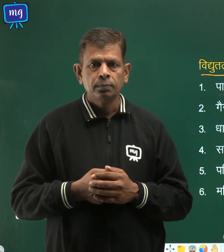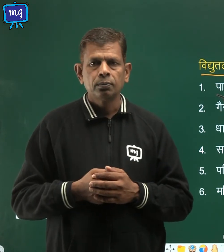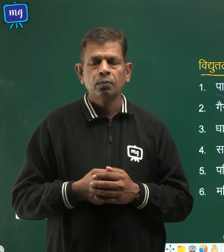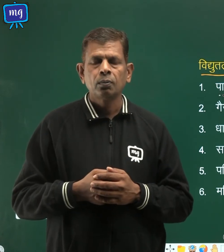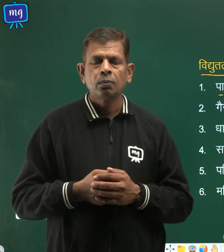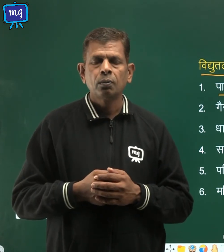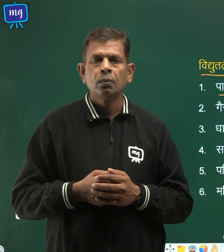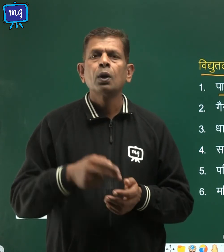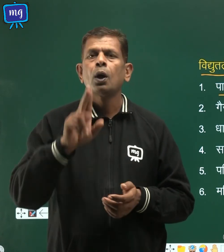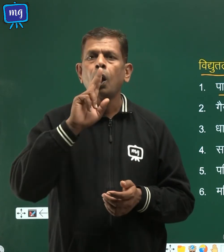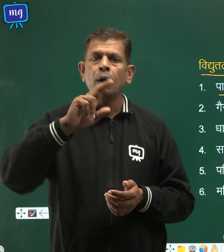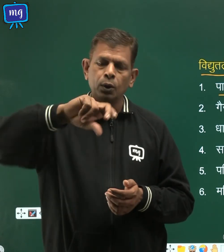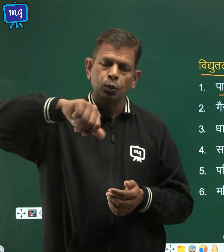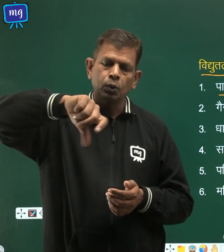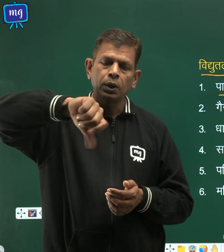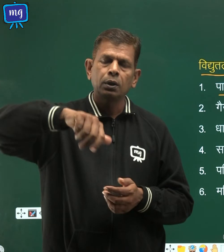पानी की टोंटी,